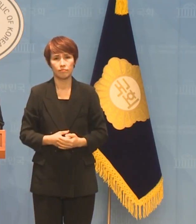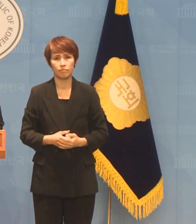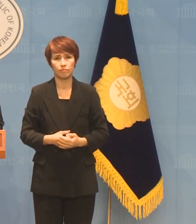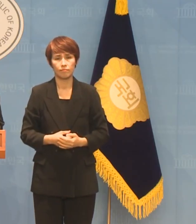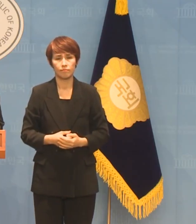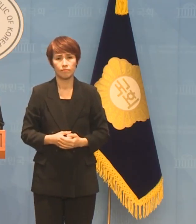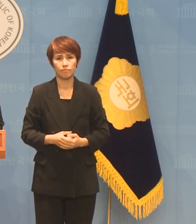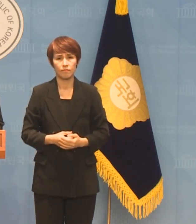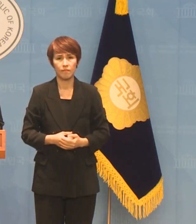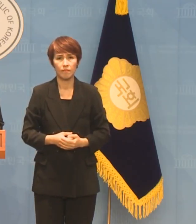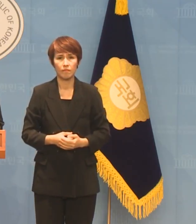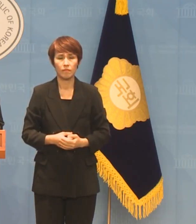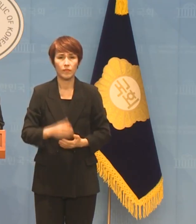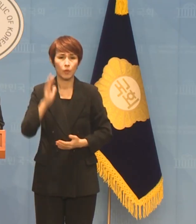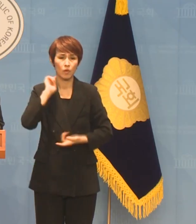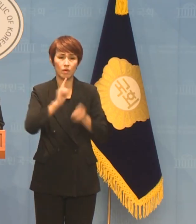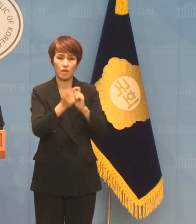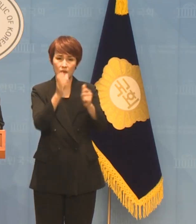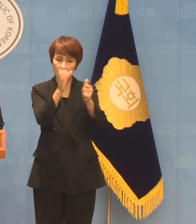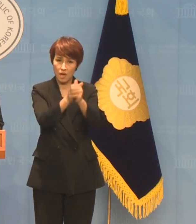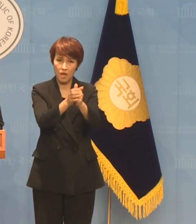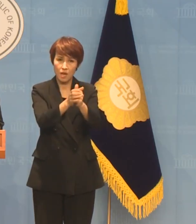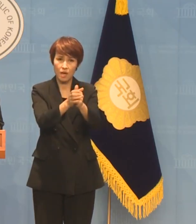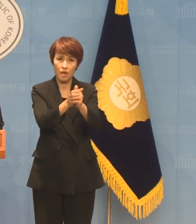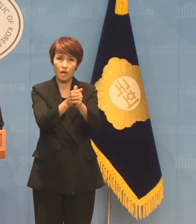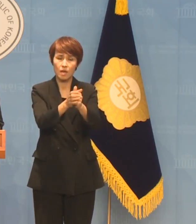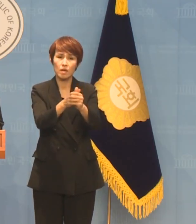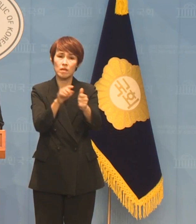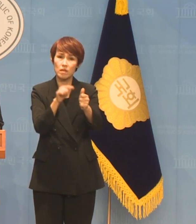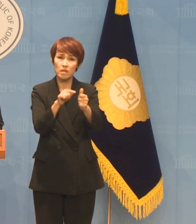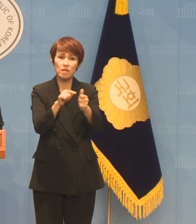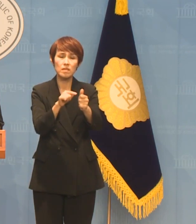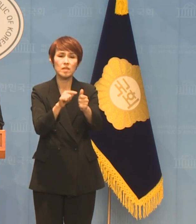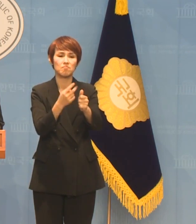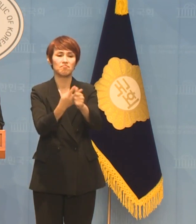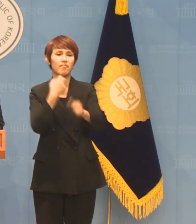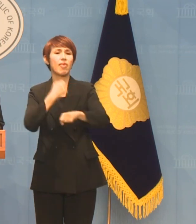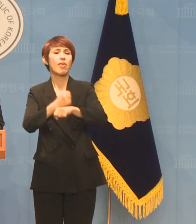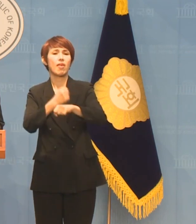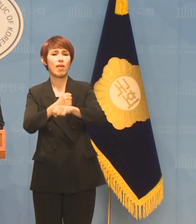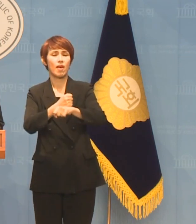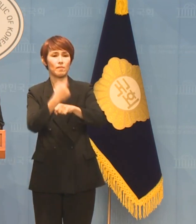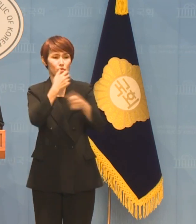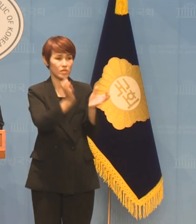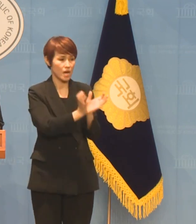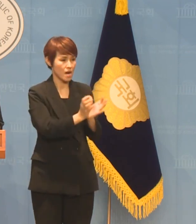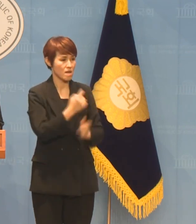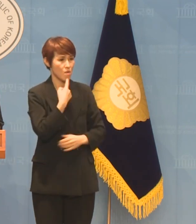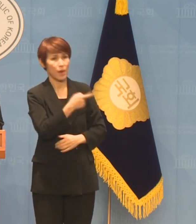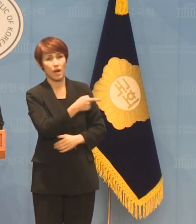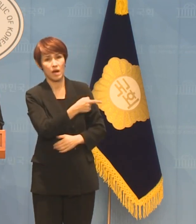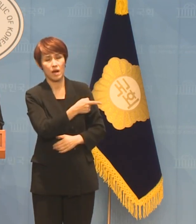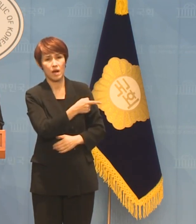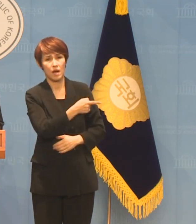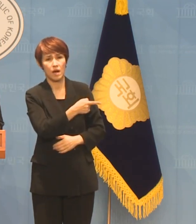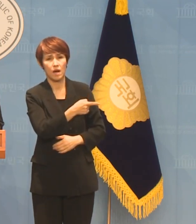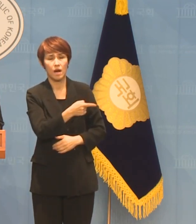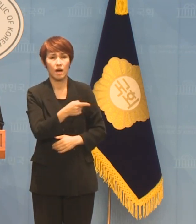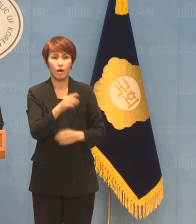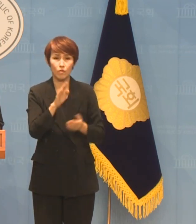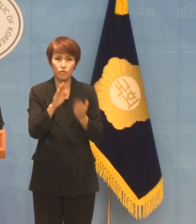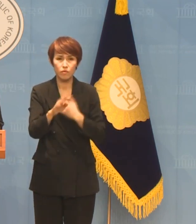불구하고 대행의 대행도 계속 탄핵시키겠다는 민주당의 협박과 압박 이후 최